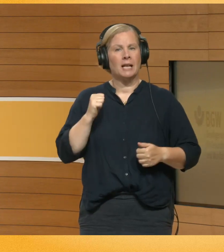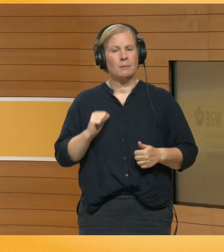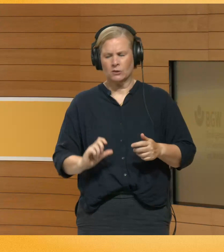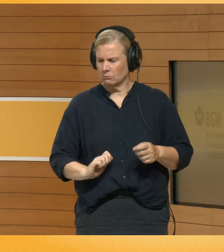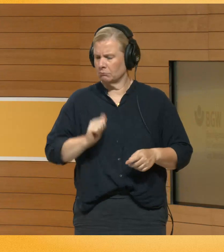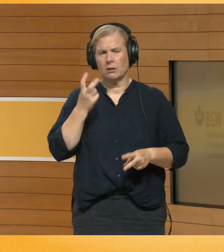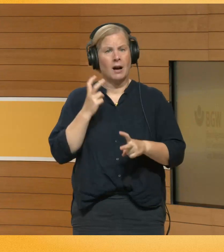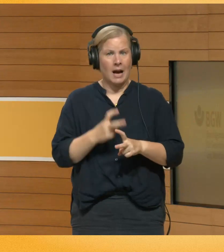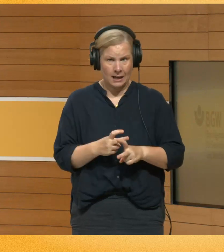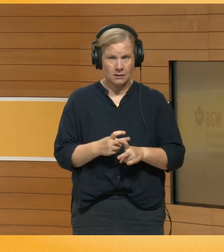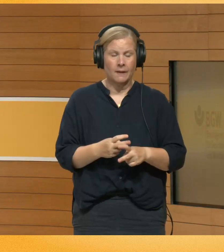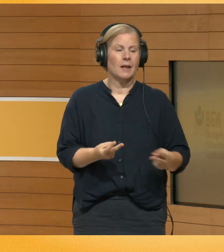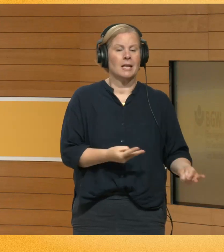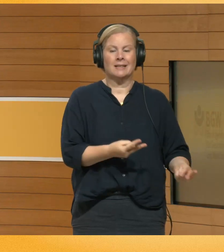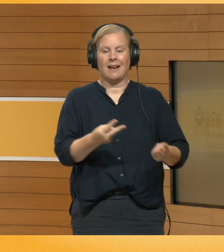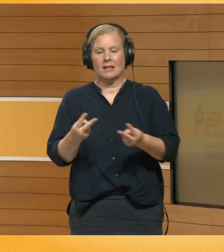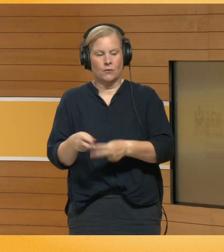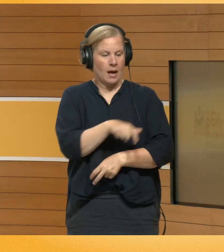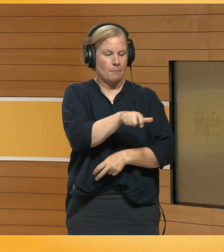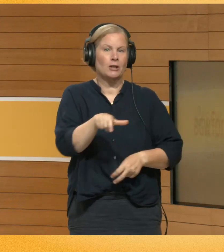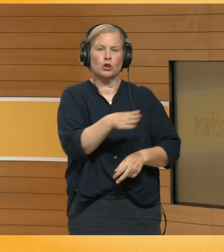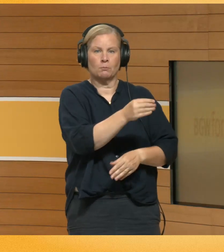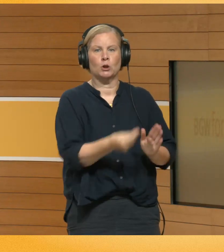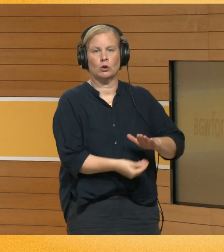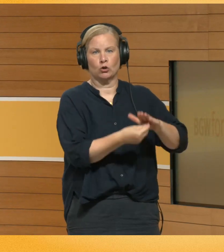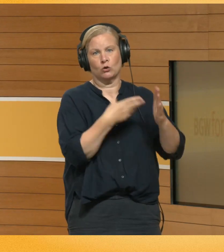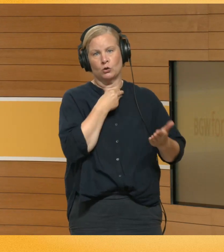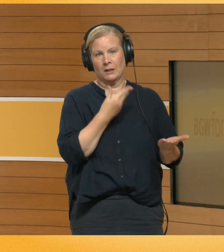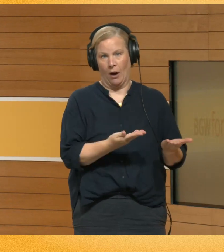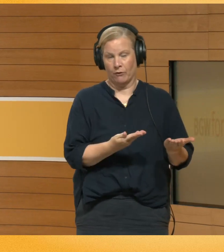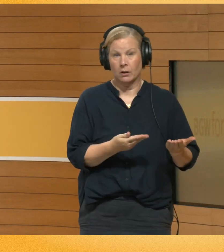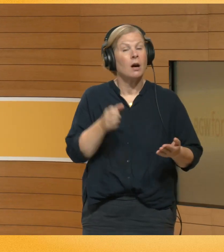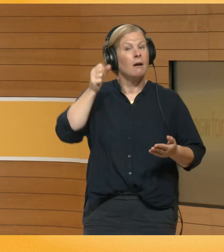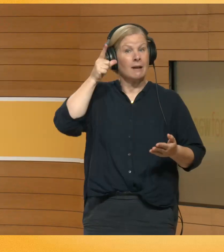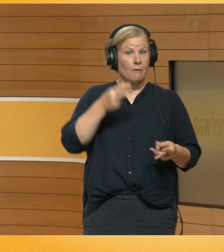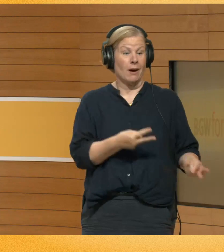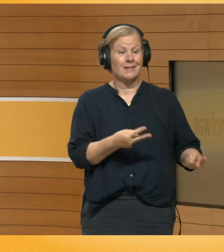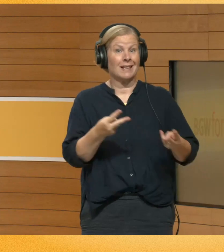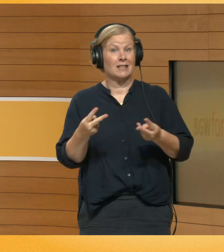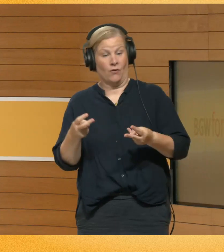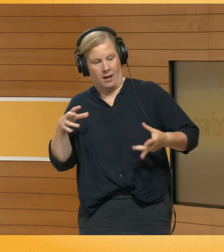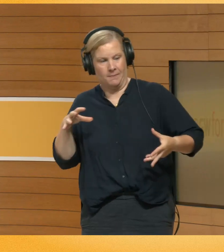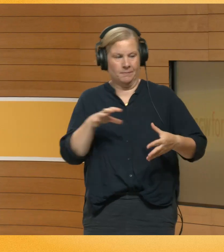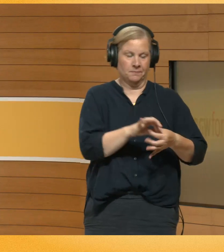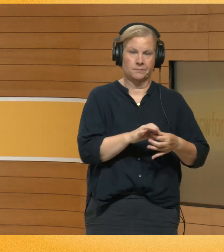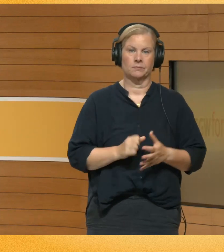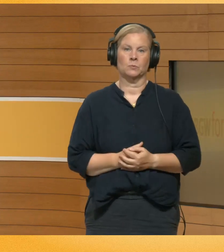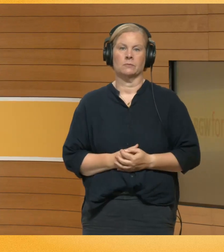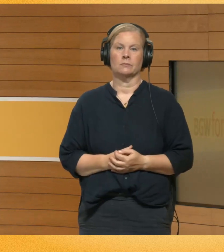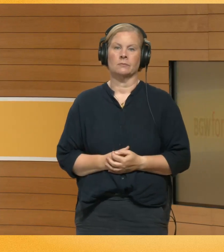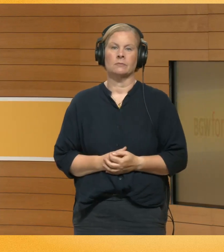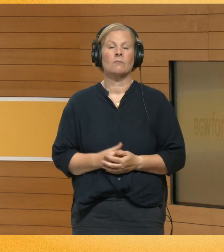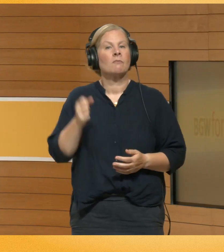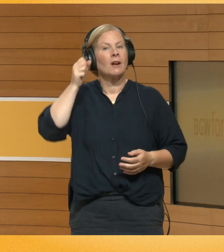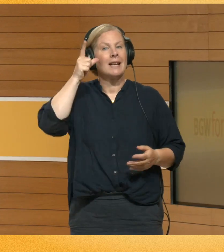beim Transfer von Menschen mit Unterstützungsbedarf. Hier setzt der clevere Transfer an. Are experienced when